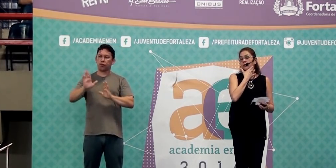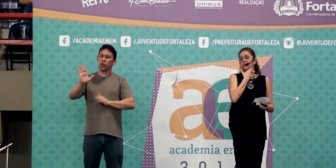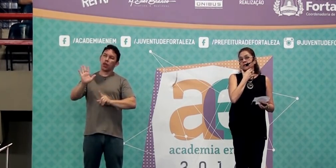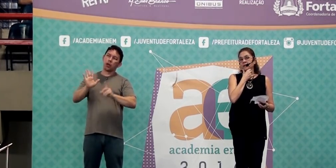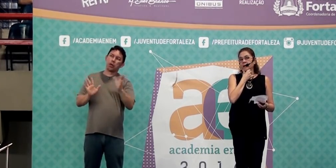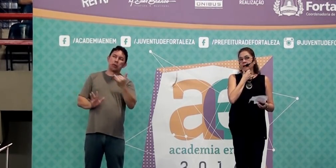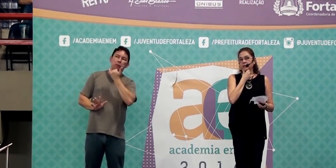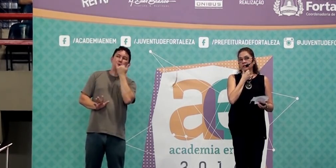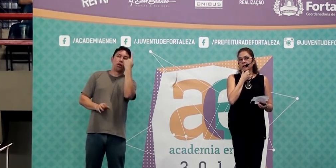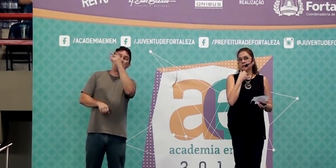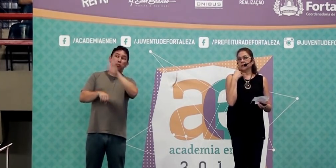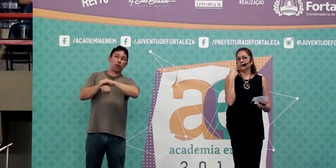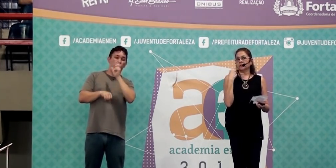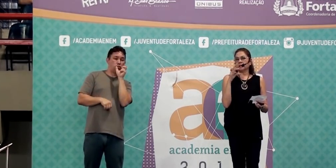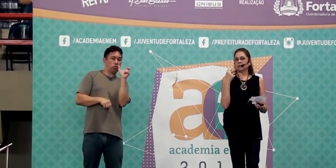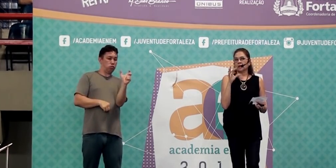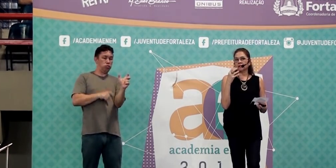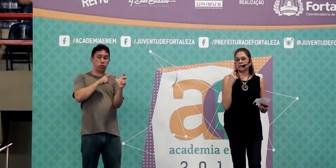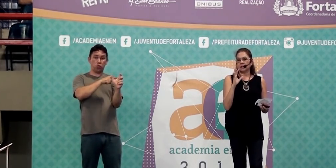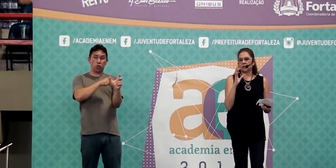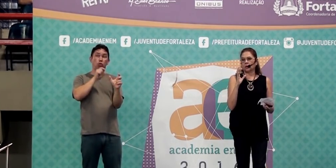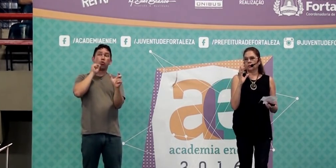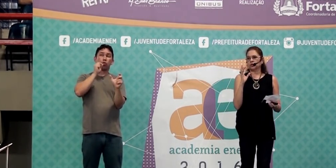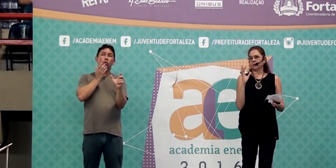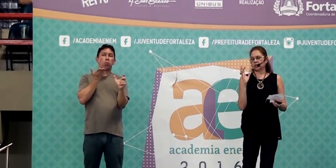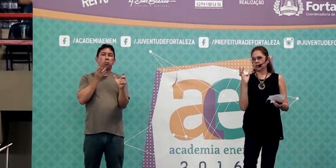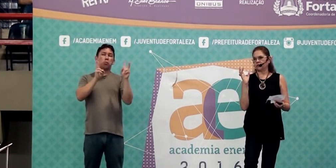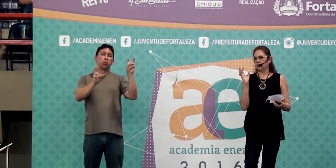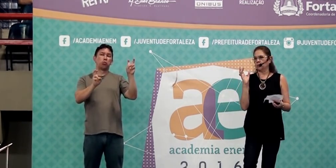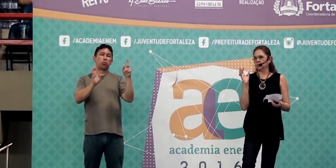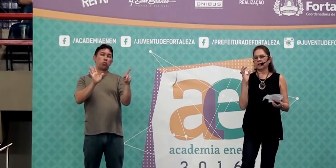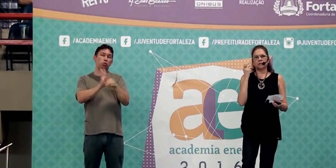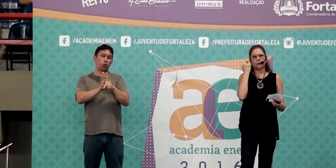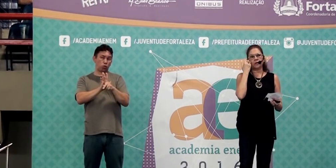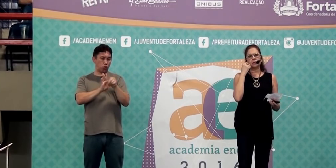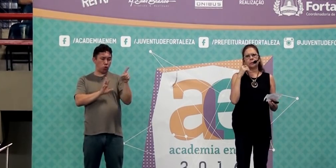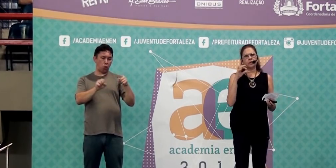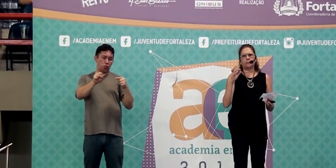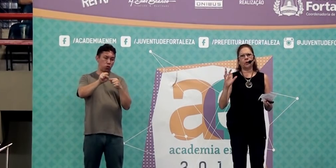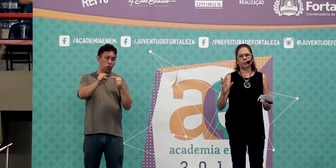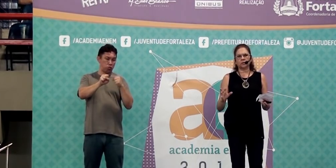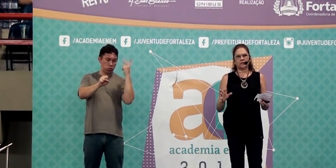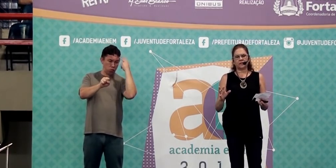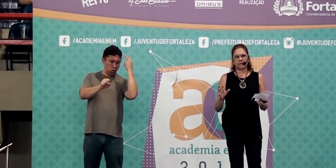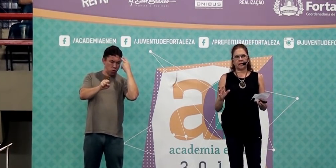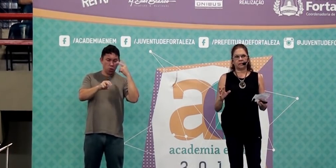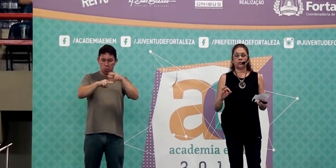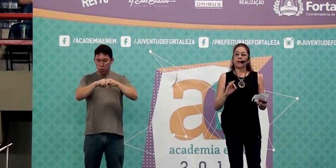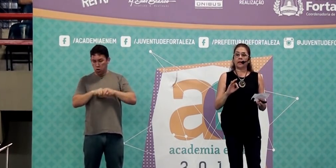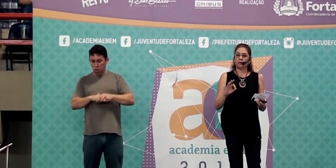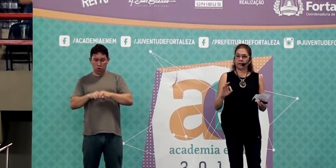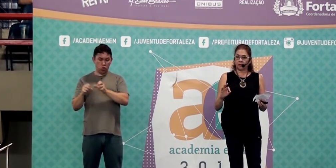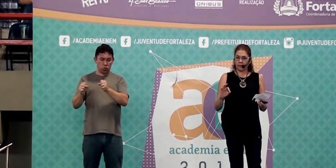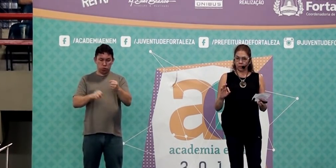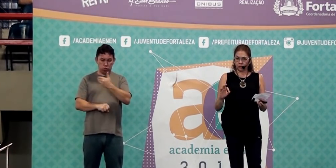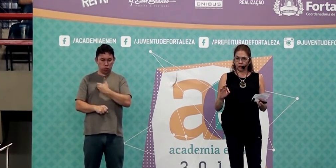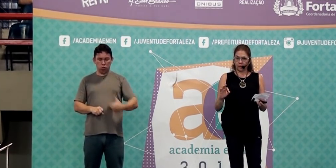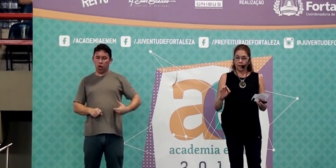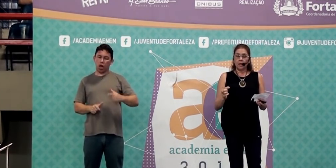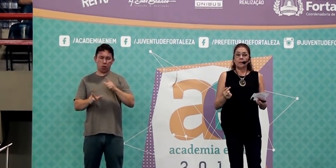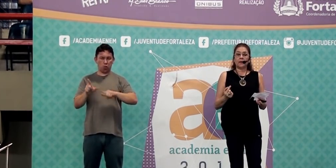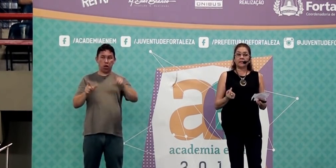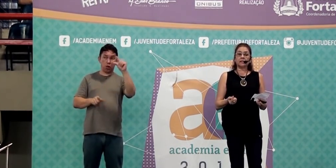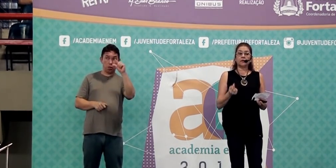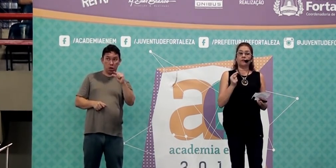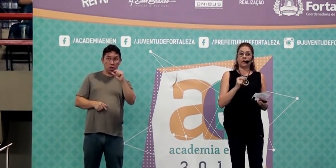Depende do que você quer dizer. Se você só cita como um substantivo comum, você diz, por isso o poder público tem que fazer isso. É com letra